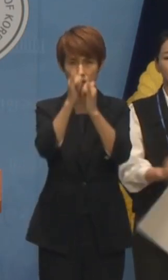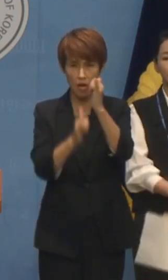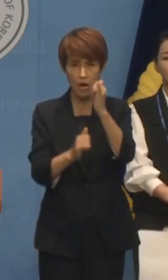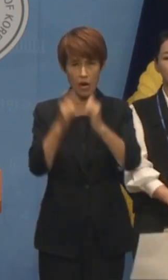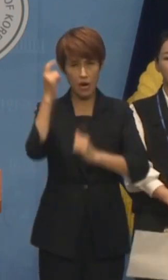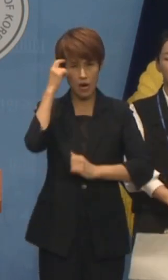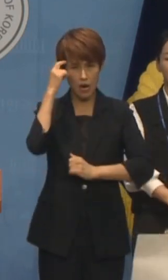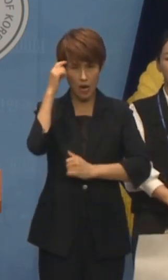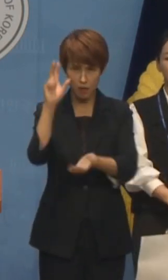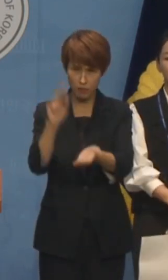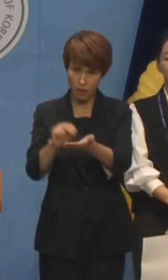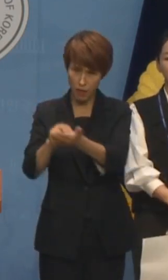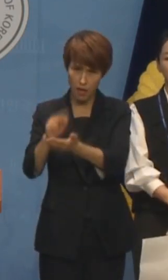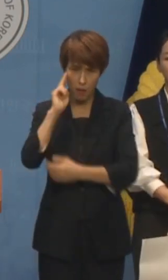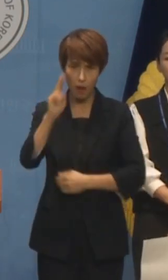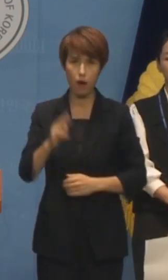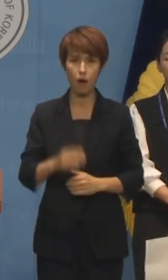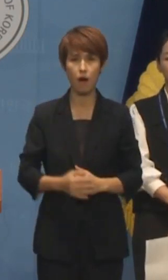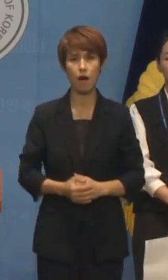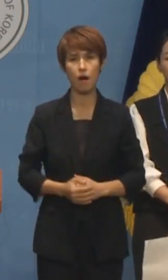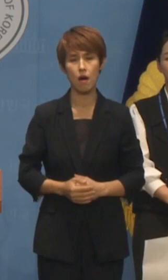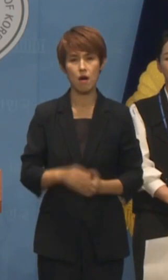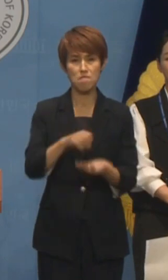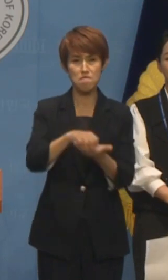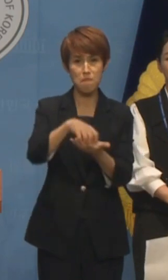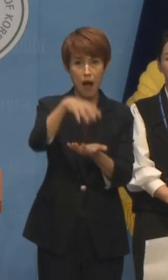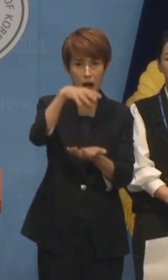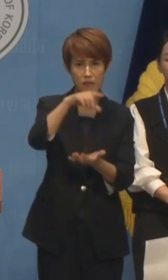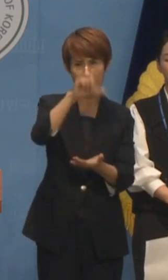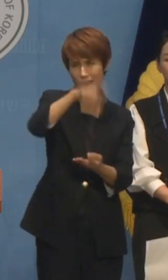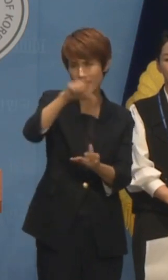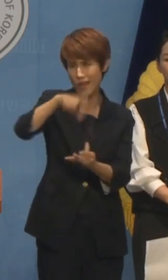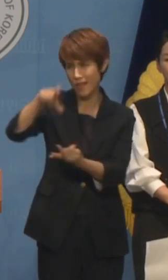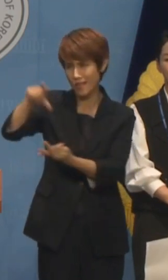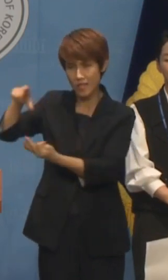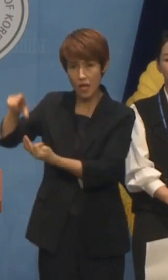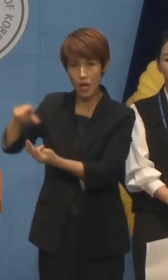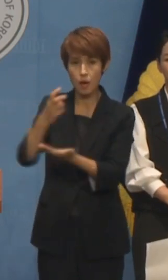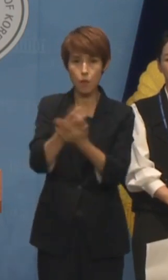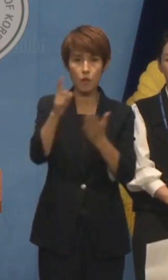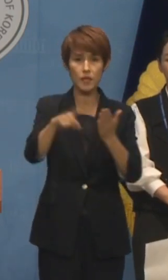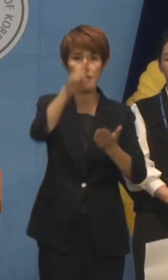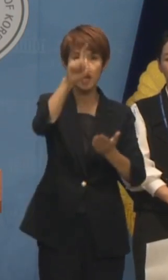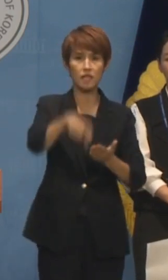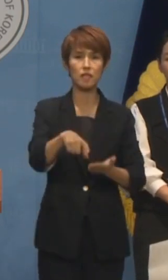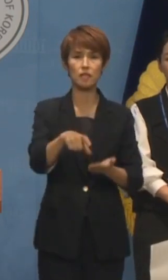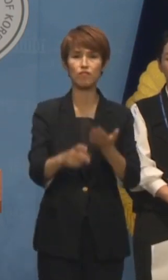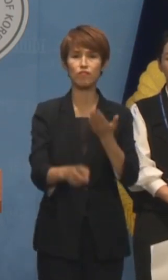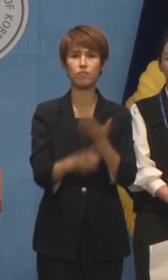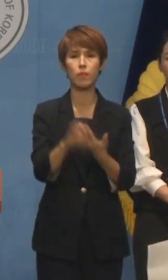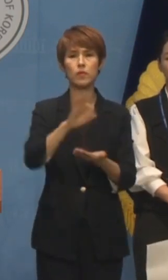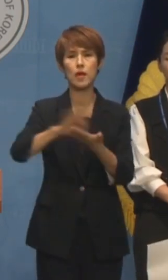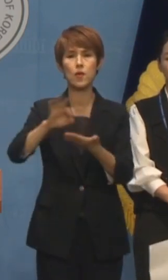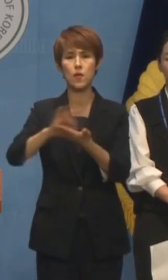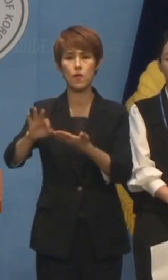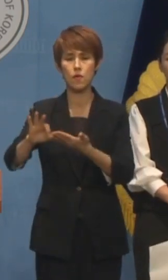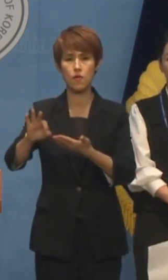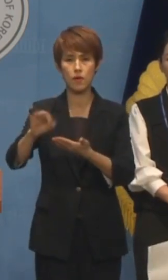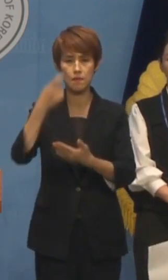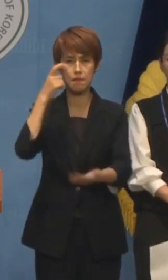만천하에 드러났고 혼자 먹기에 지나치게 많은 빵을 구입하는 등 법인카드를 부정하게 사용한 흔적도